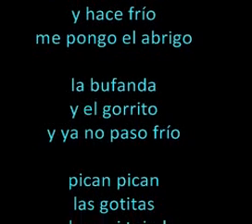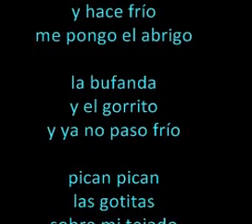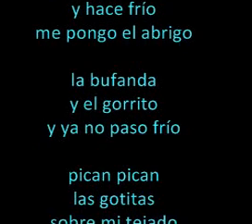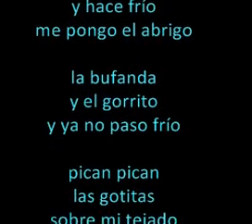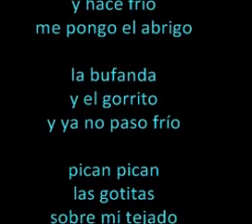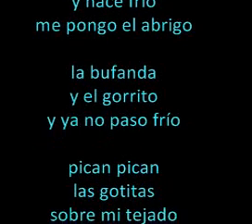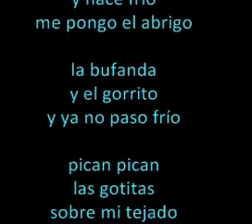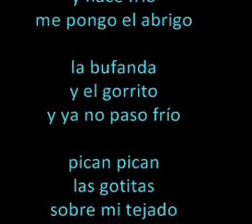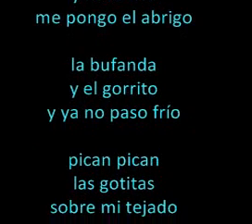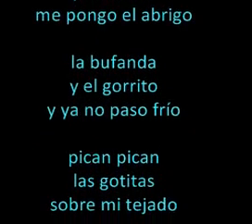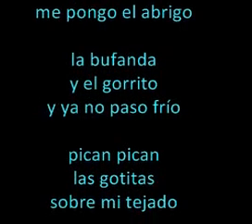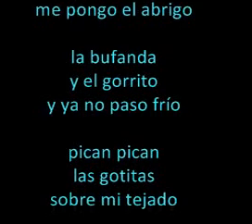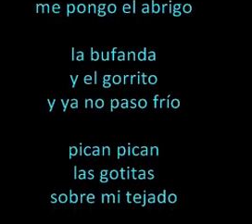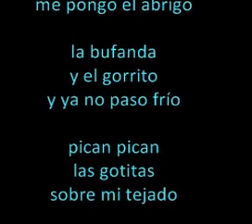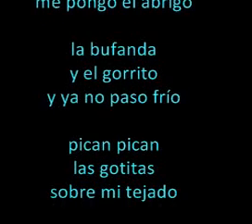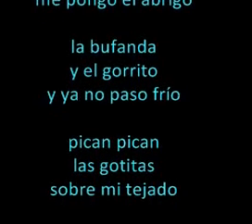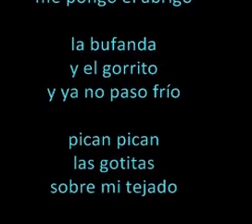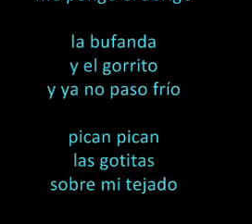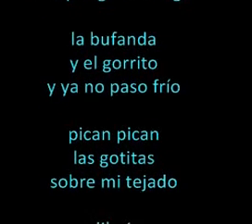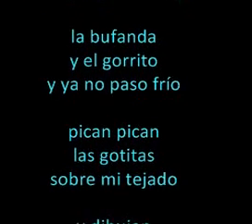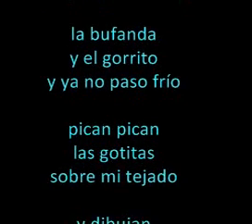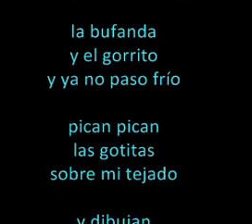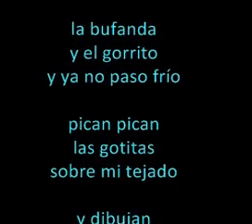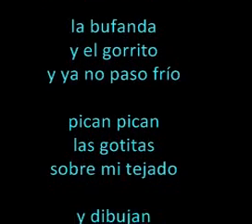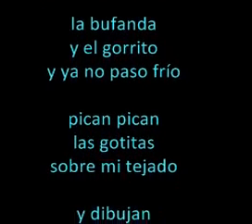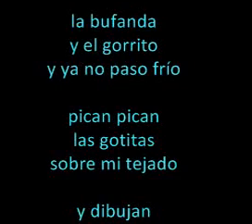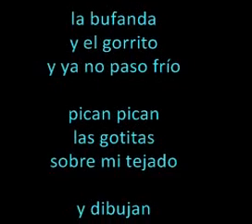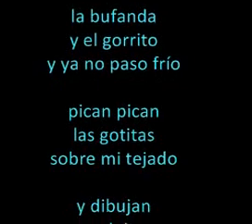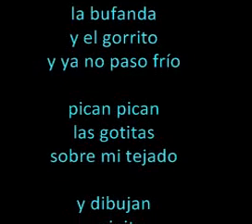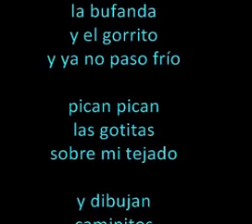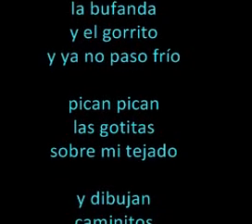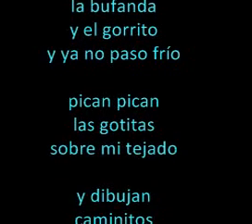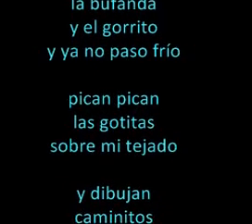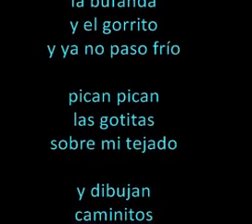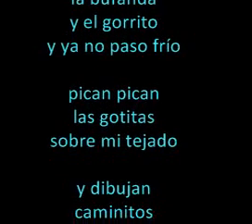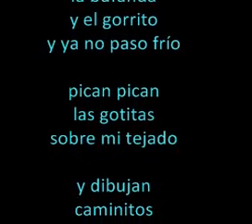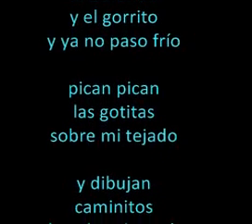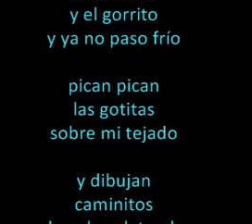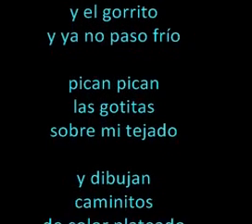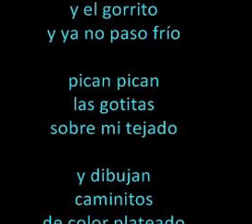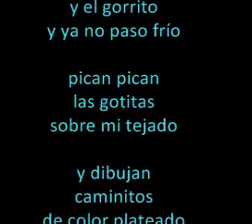paso frío. Pican, pican las gotitas sobre